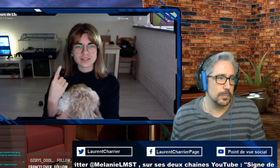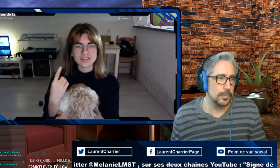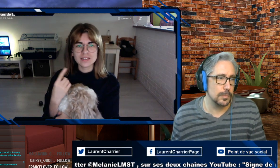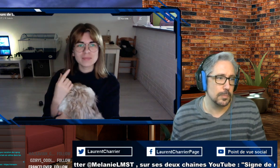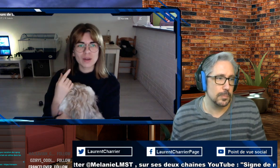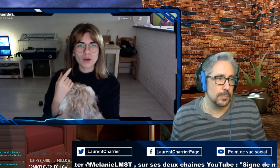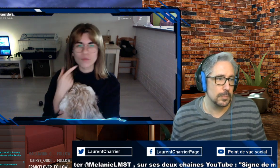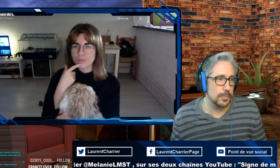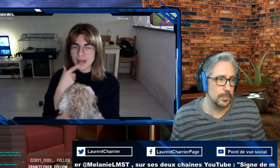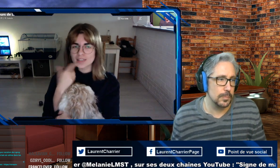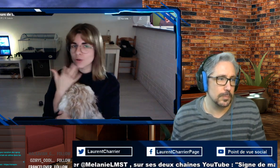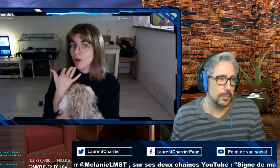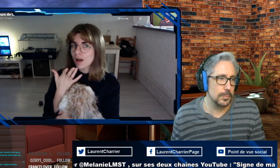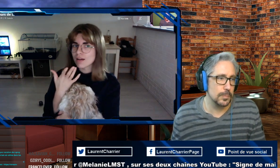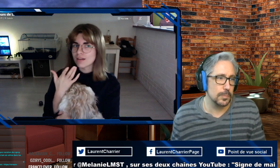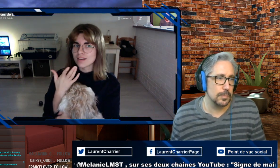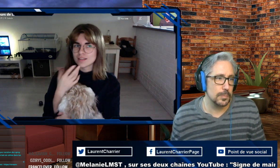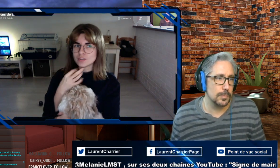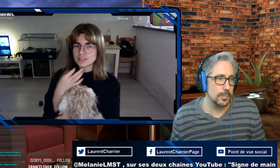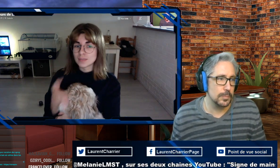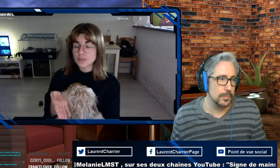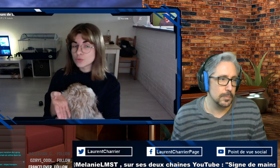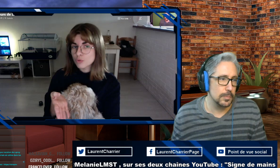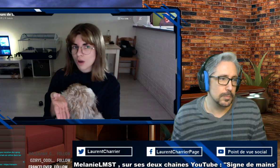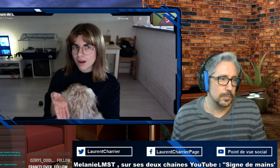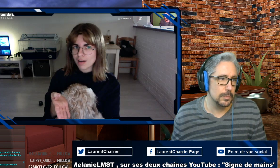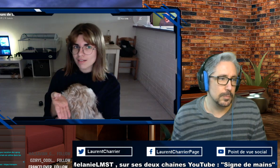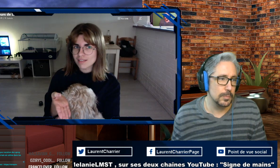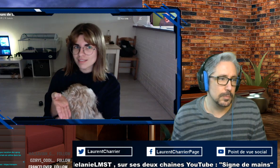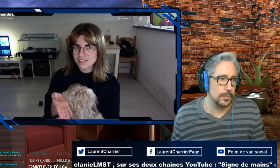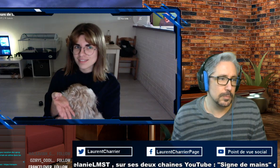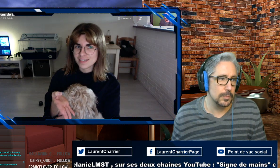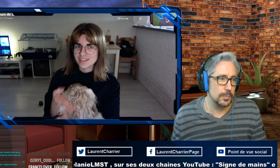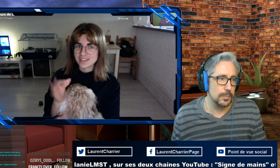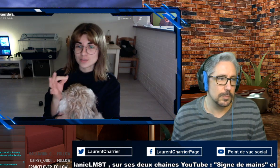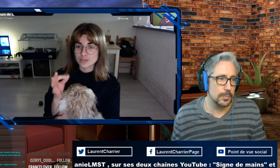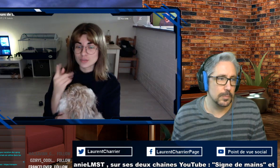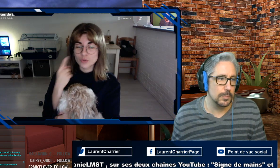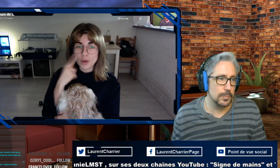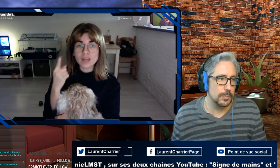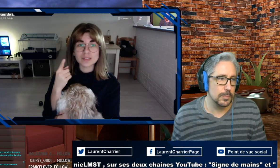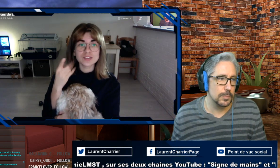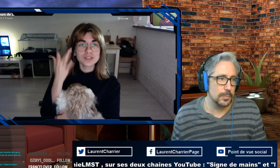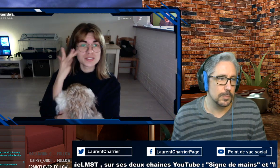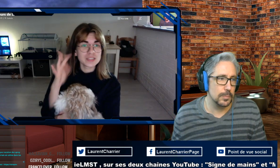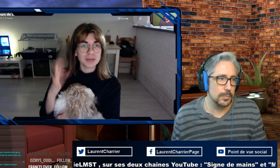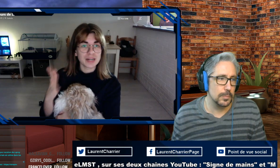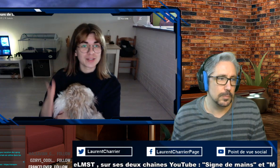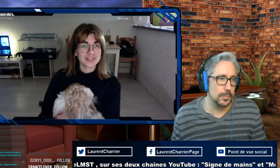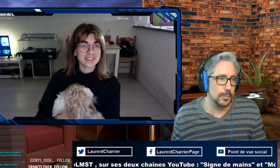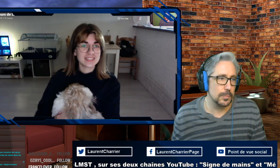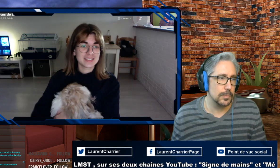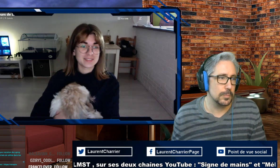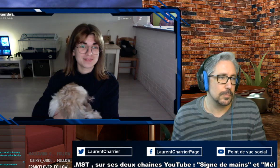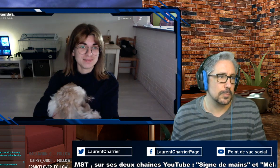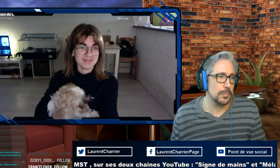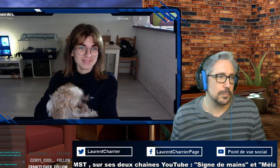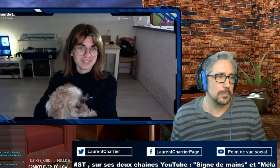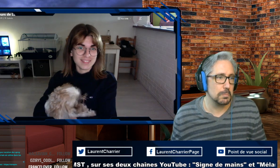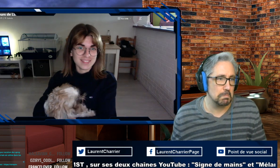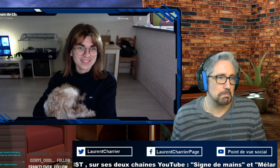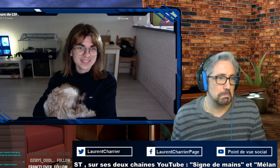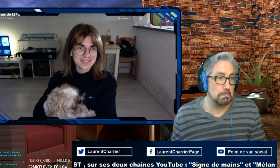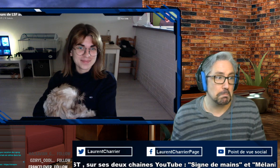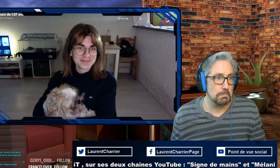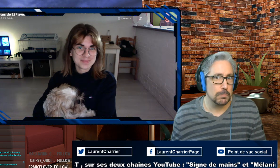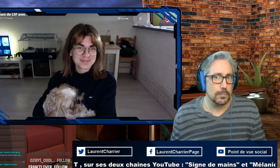voir, venait me parler de quoi. Il disait, du coup, quoi. Donc, ils nous croyaient, parce qu'ils ne connaissaient pas la langue des signes.